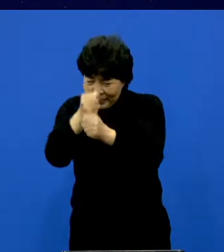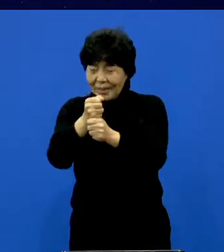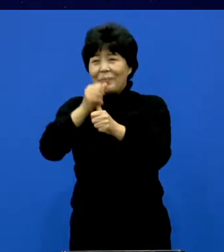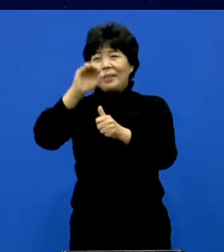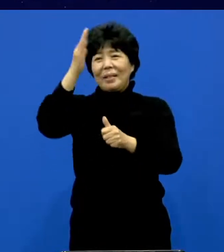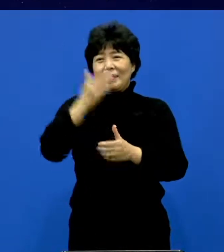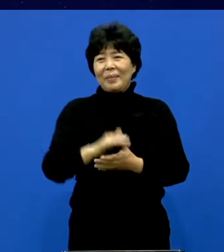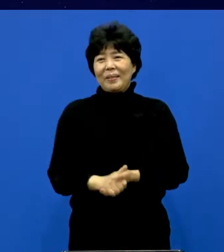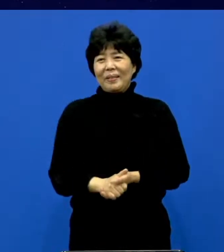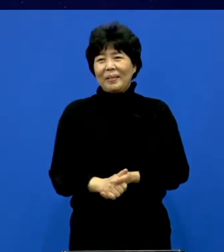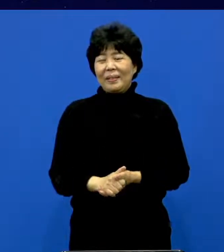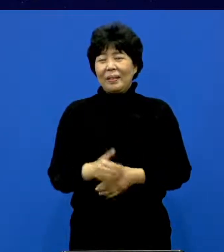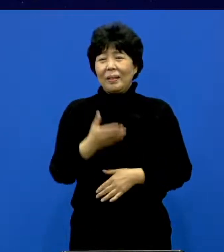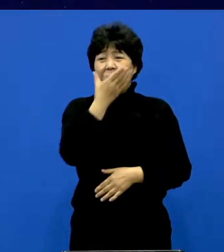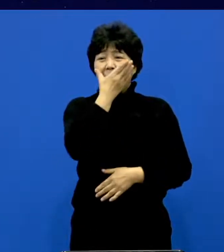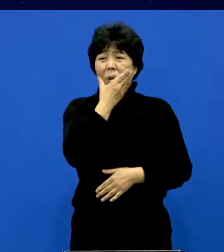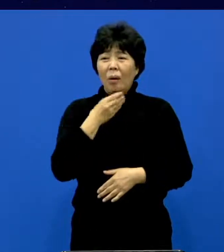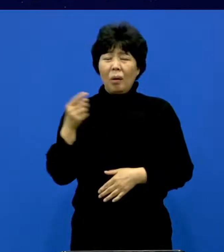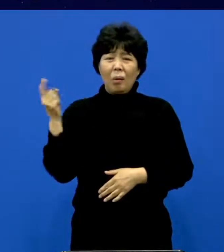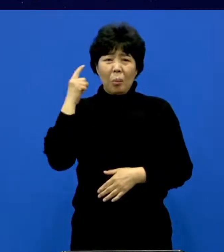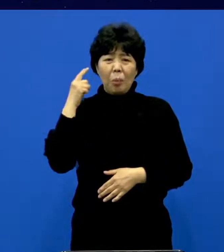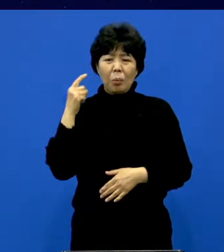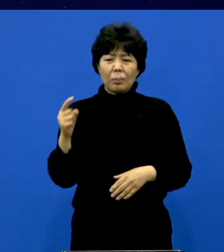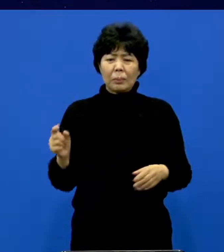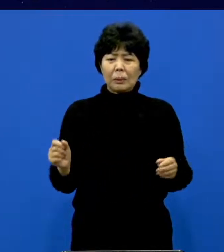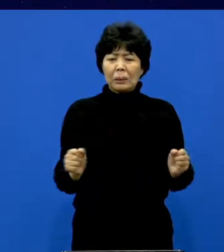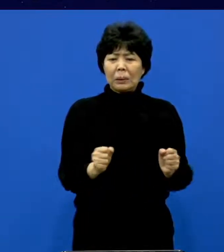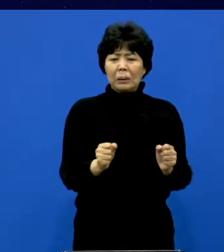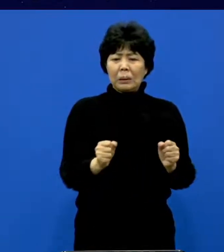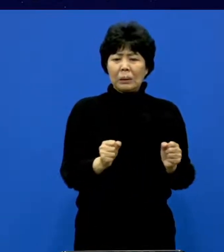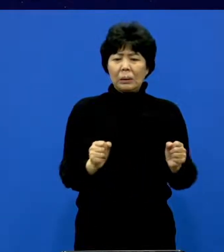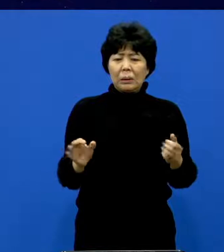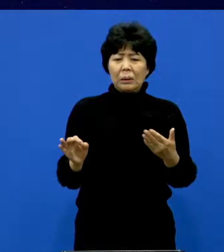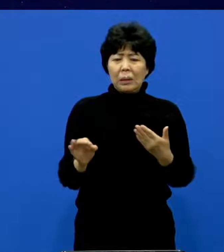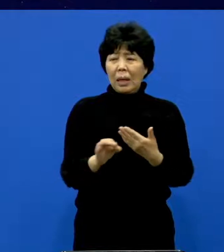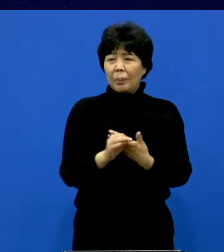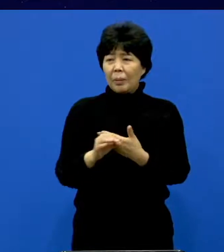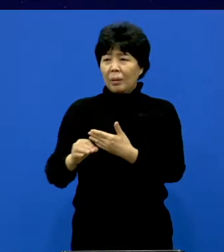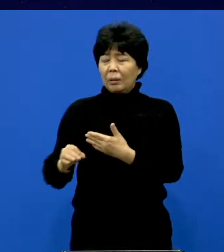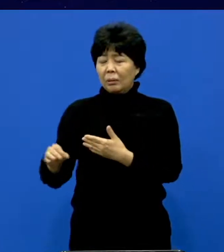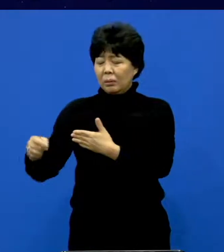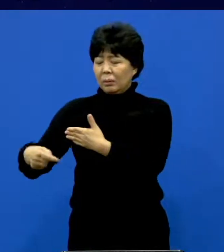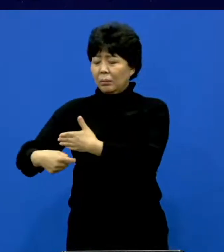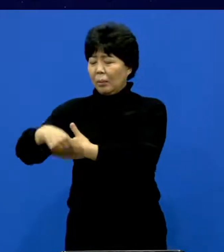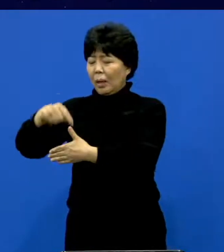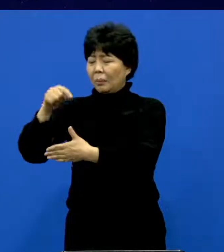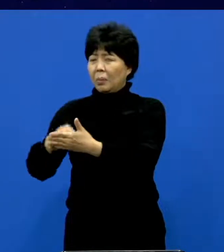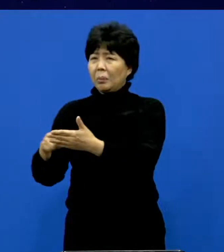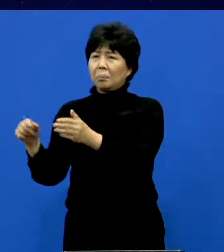복음이 식으면 가슴도 식는 겁니다. 그러면 용서가 안 돼. 사랑할 능력이 없습니다.